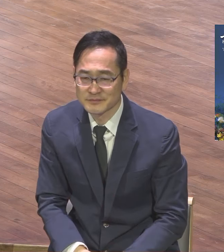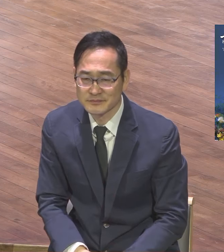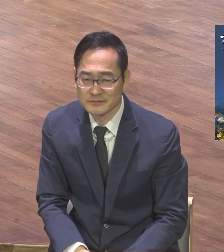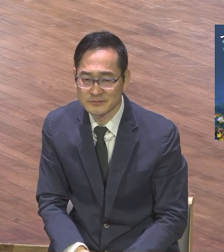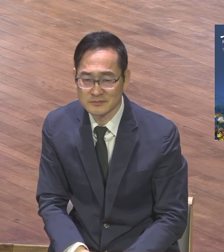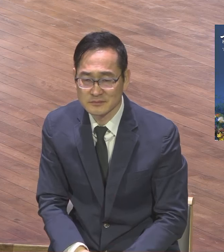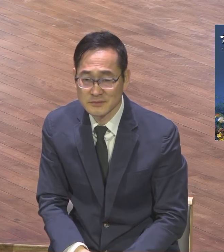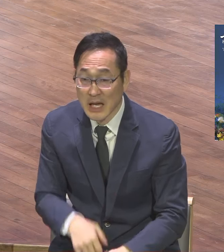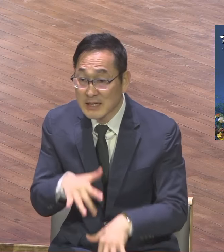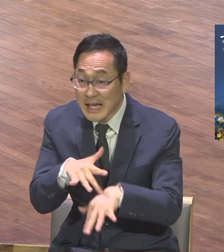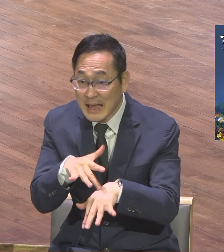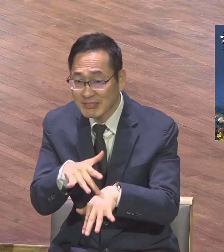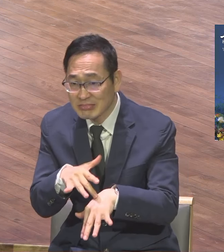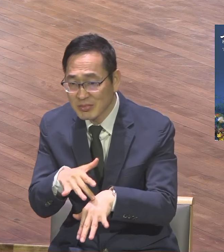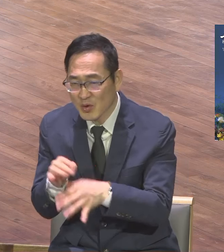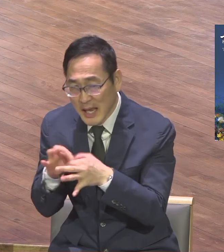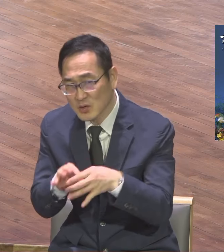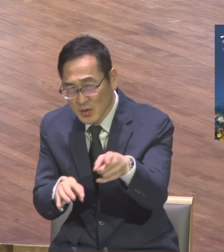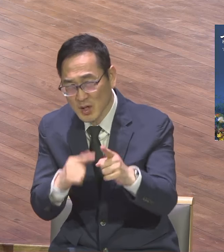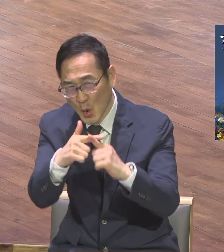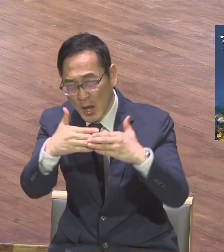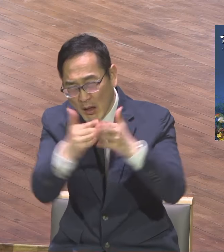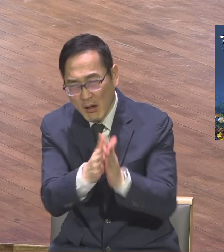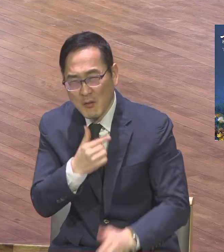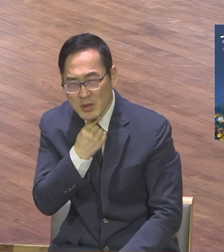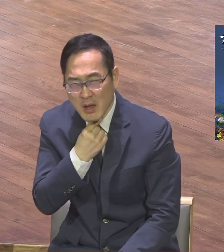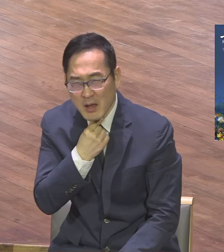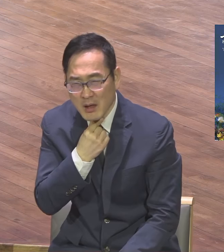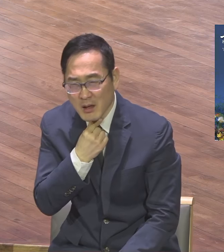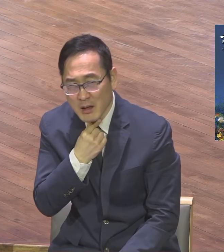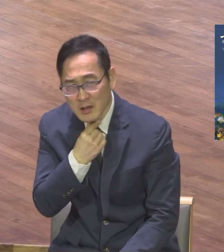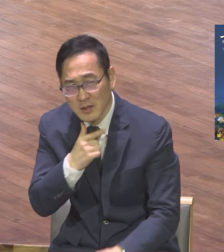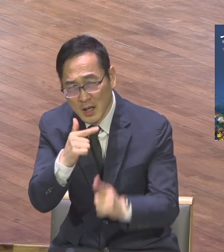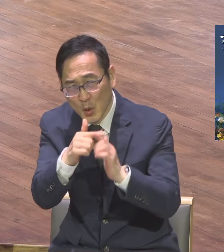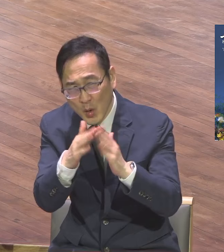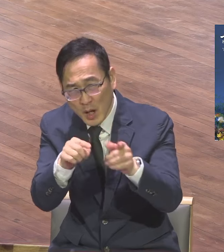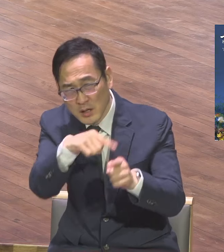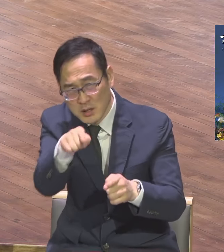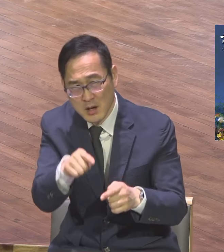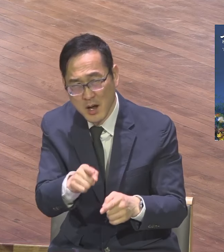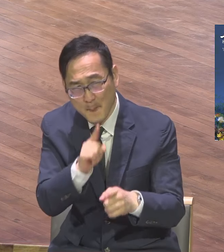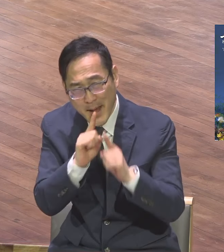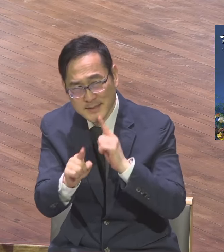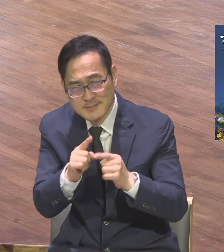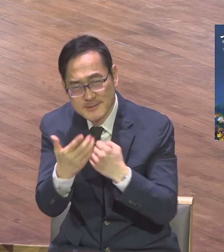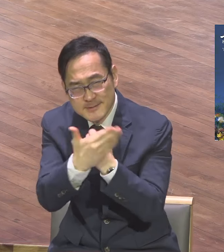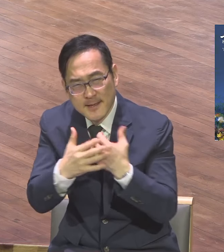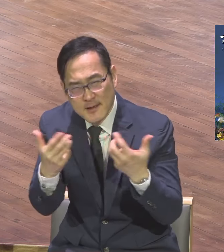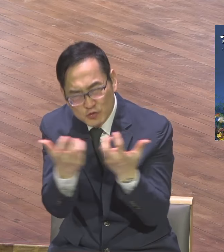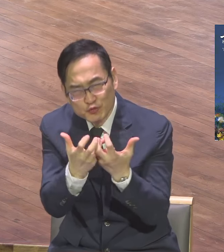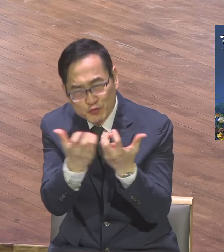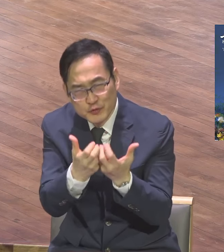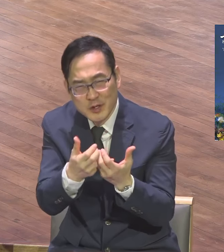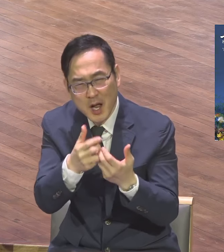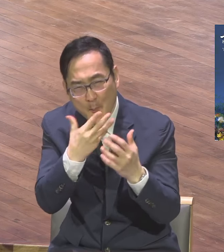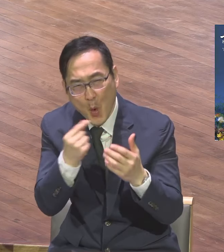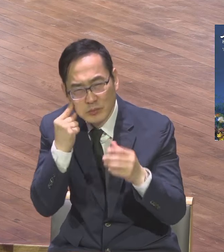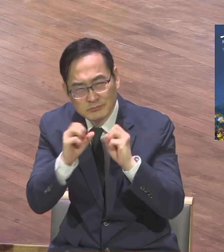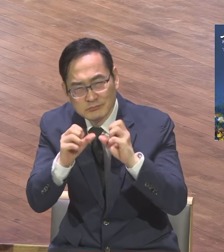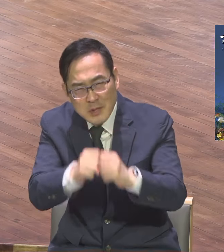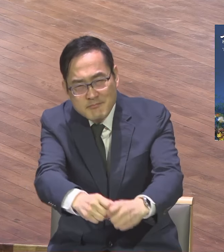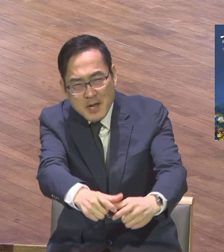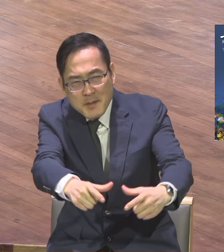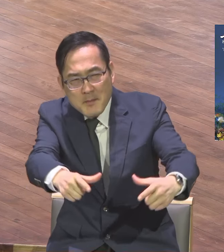이놈의 영교회는 왜 그렇게 성경대로 왜 그렇게 주님 지상 명령만 지키는지 미치고 환장할 일이야.